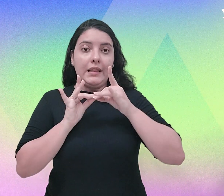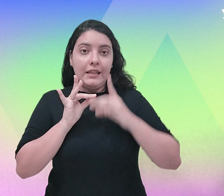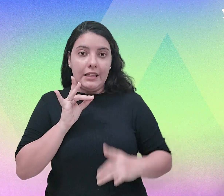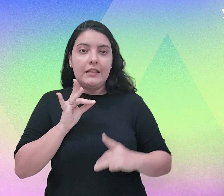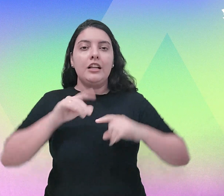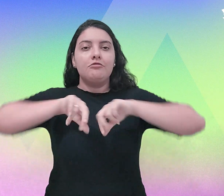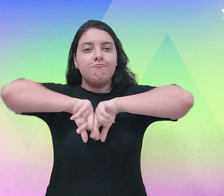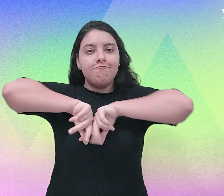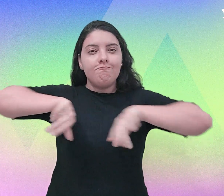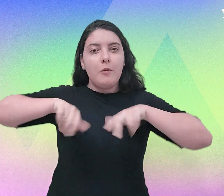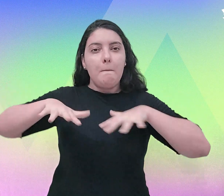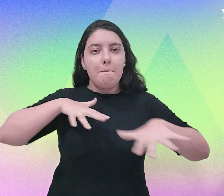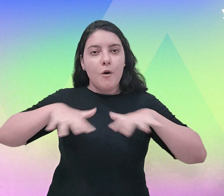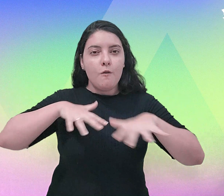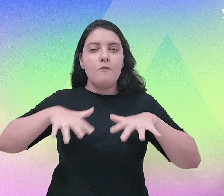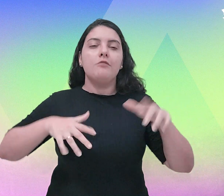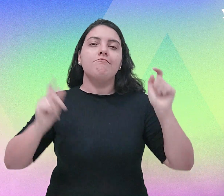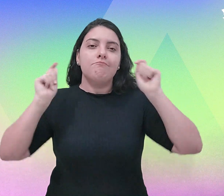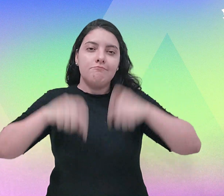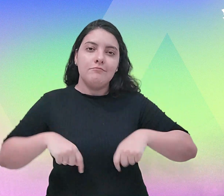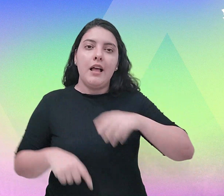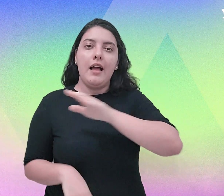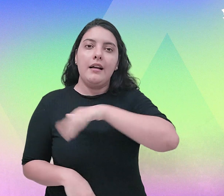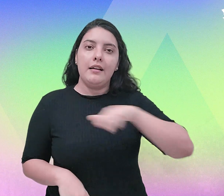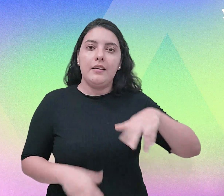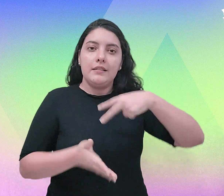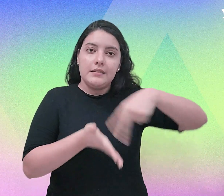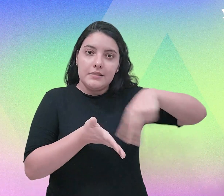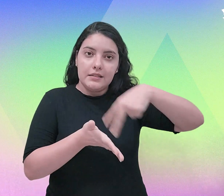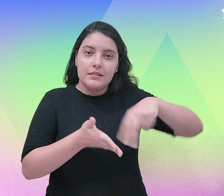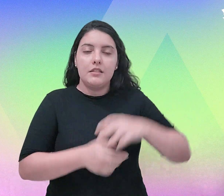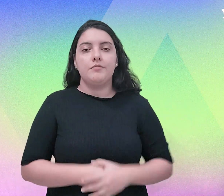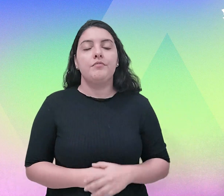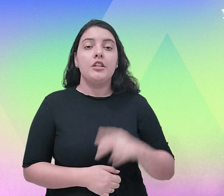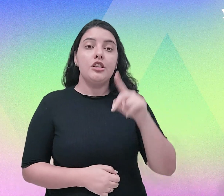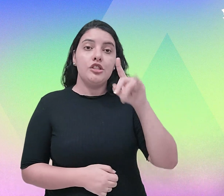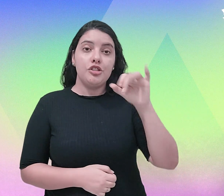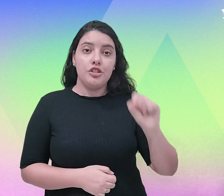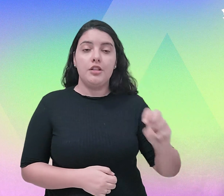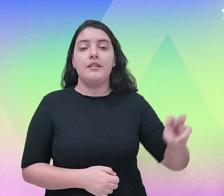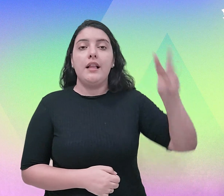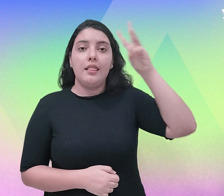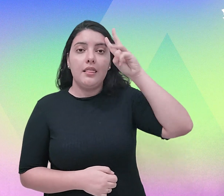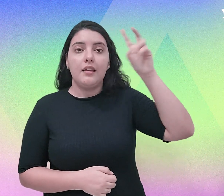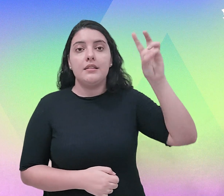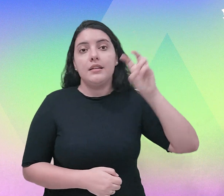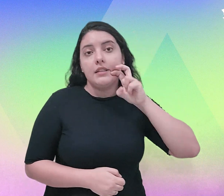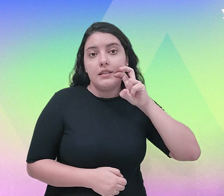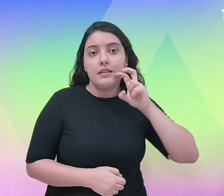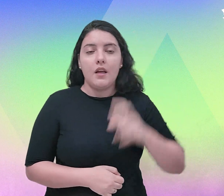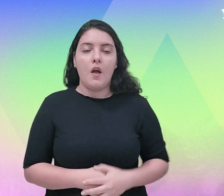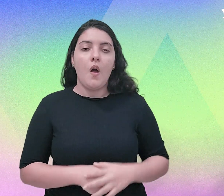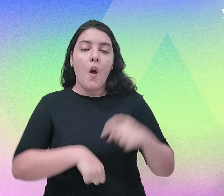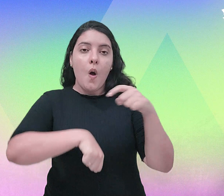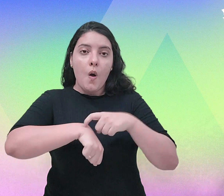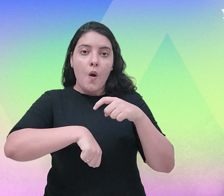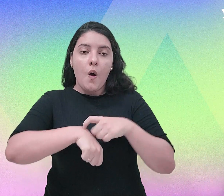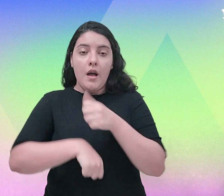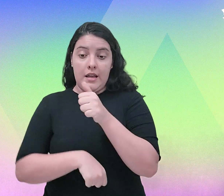suas várias formas de mover-se Ea capacidade da Criança em dançar dias terça e quinta feira horário 15